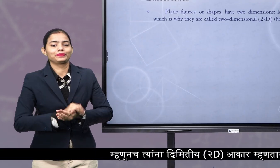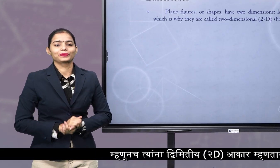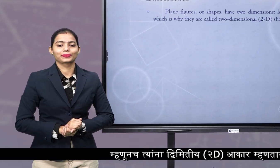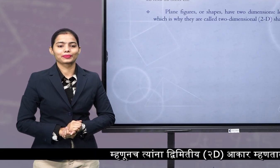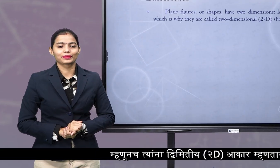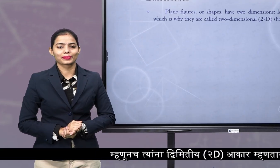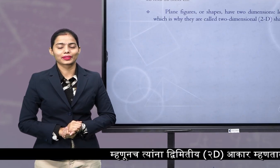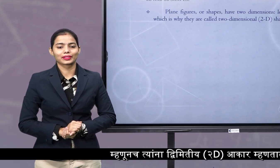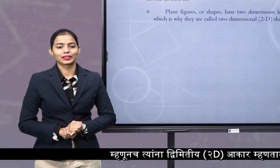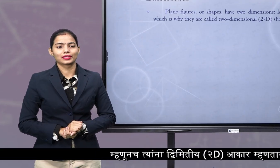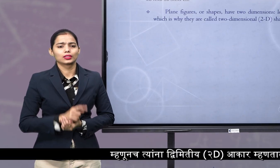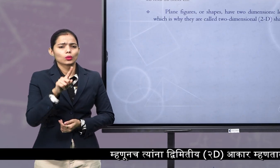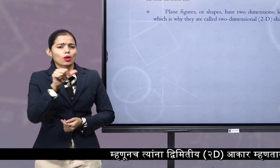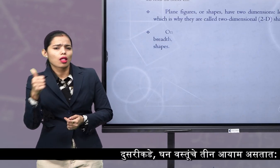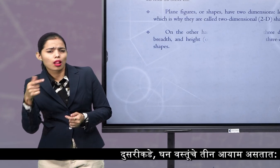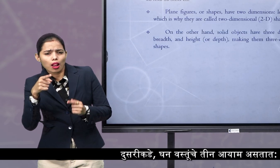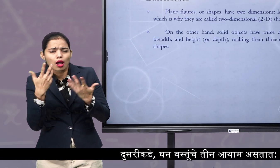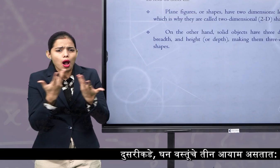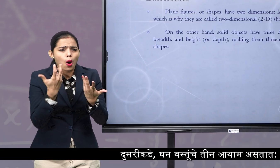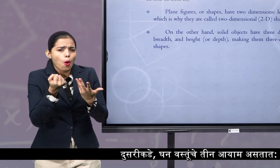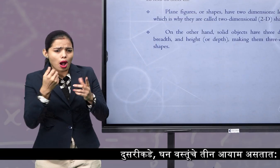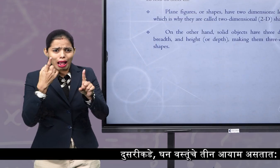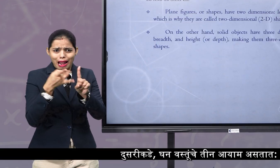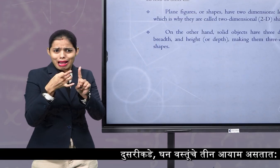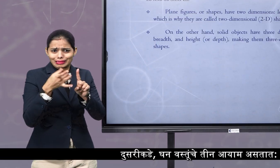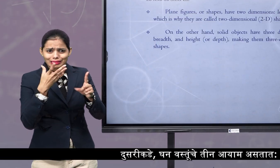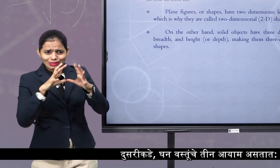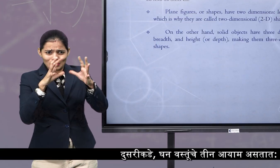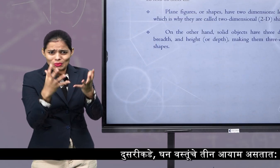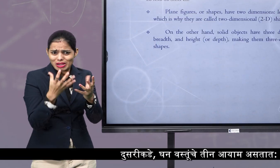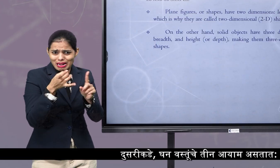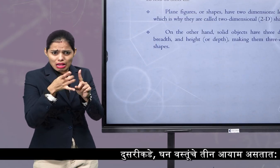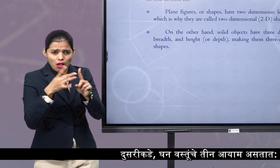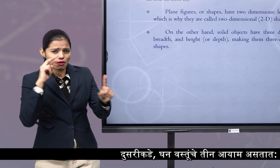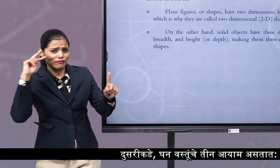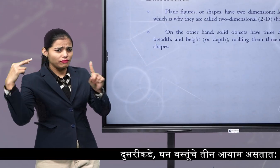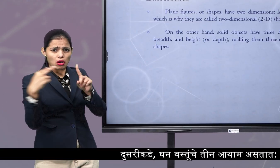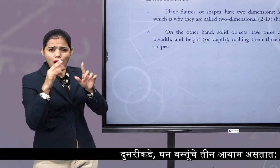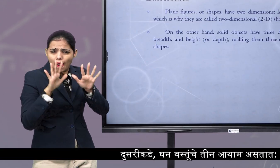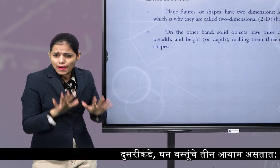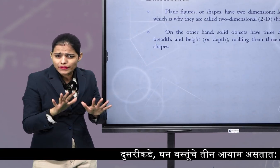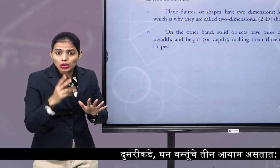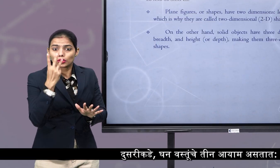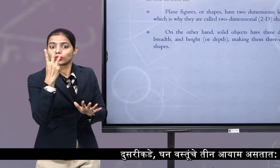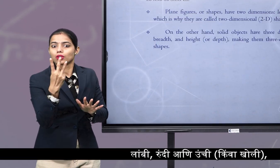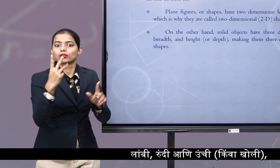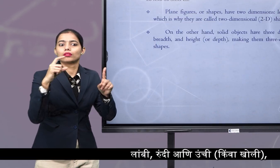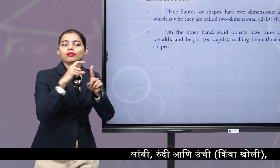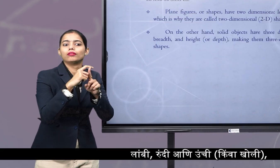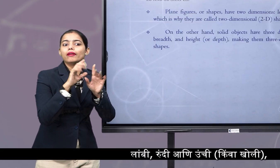2D आकार म्हणतात. दुसरीकडे घन वस्तूंचे 3 आयाम असतात, लांबी,